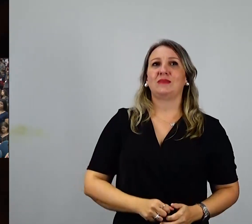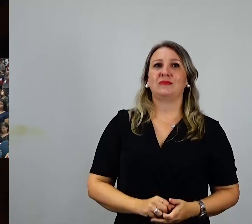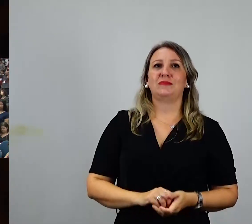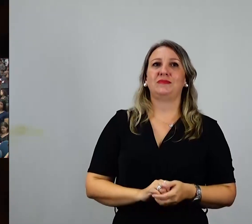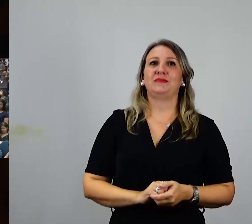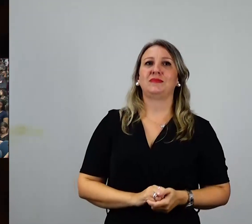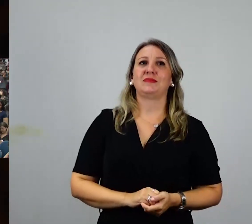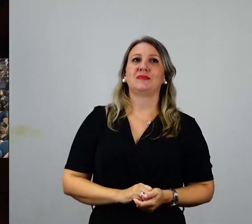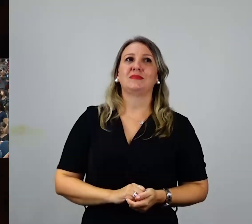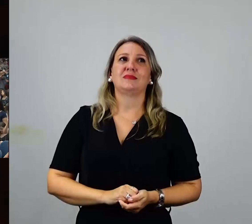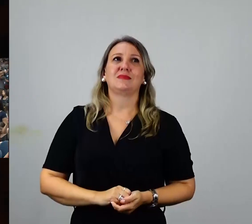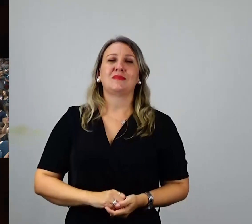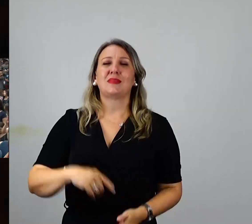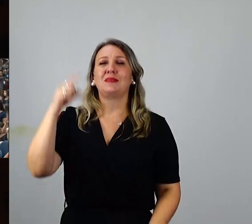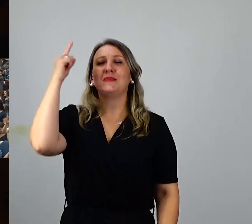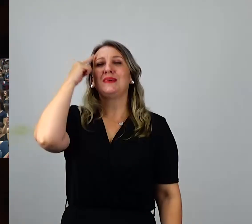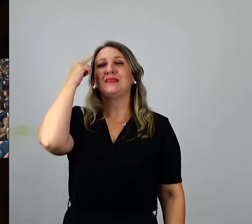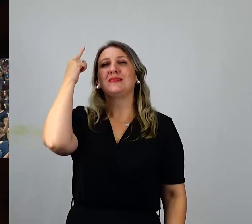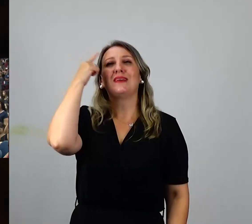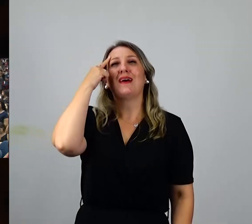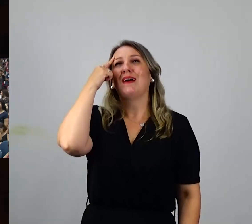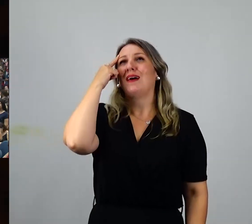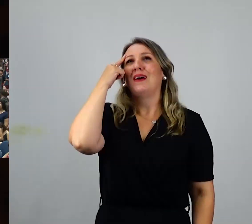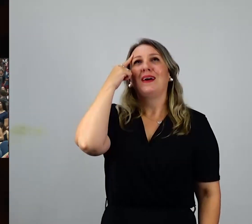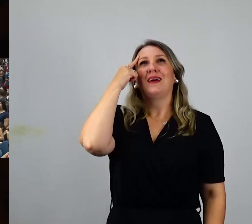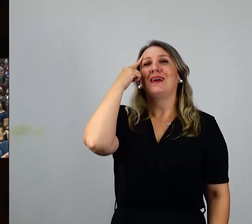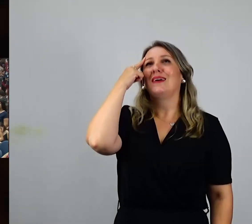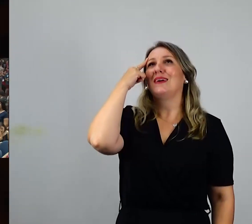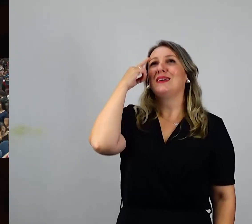Pensai nas coisas lá do alto.